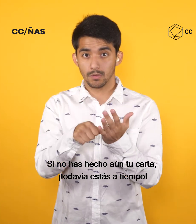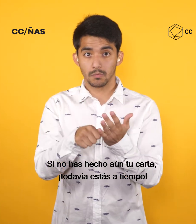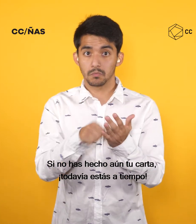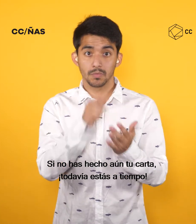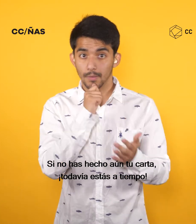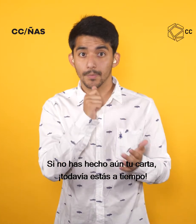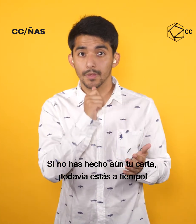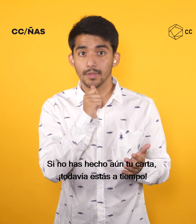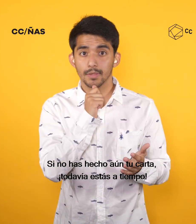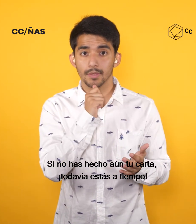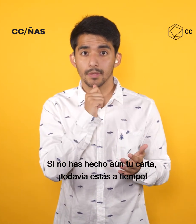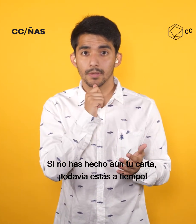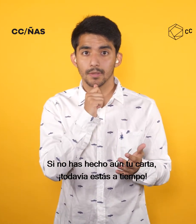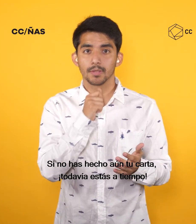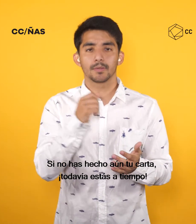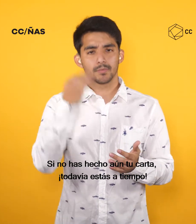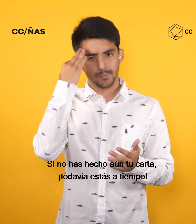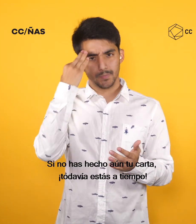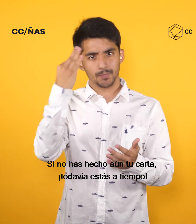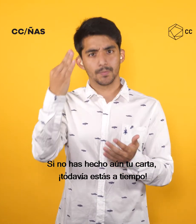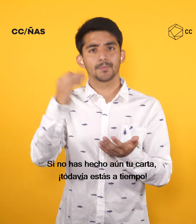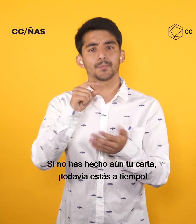Si no has hecho aún tu carta, todavía estás a tiempo.